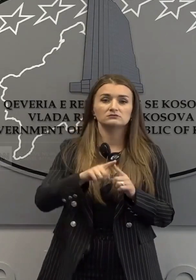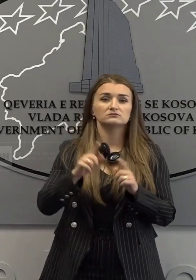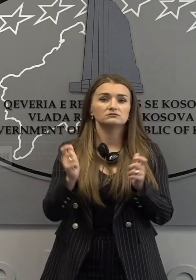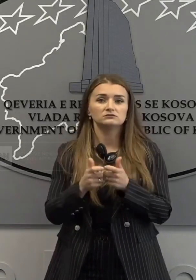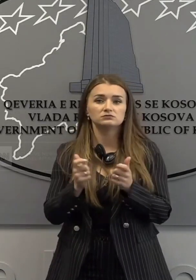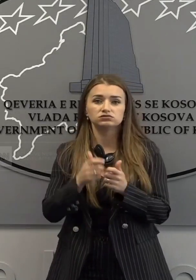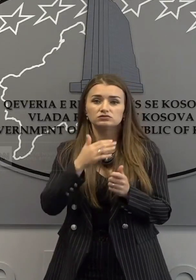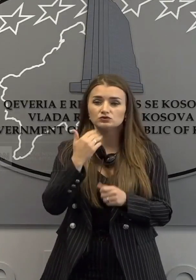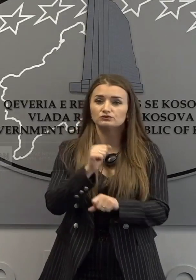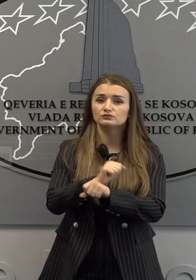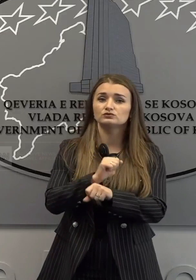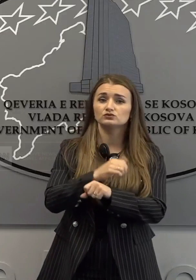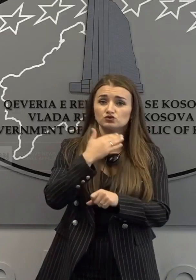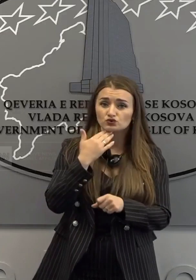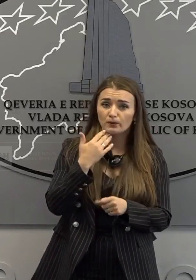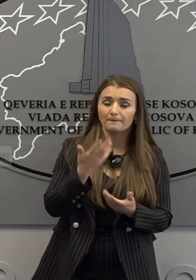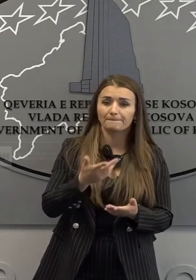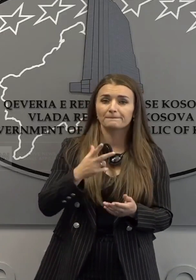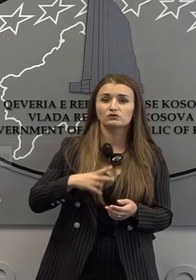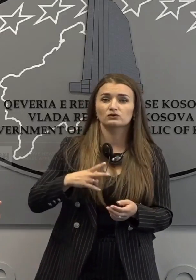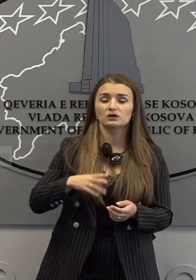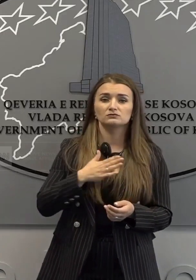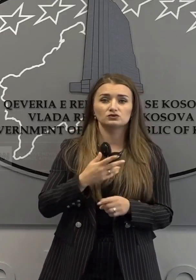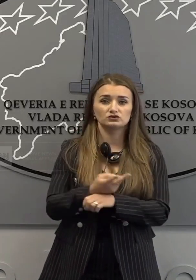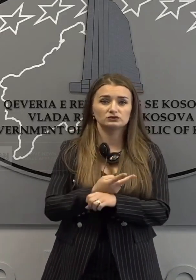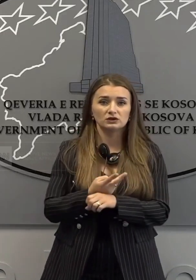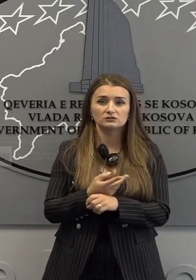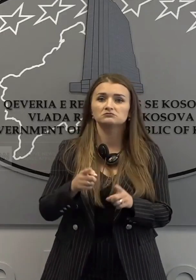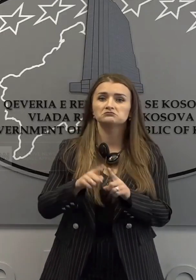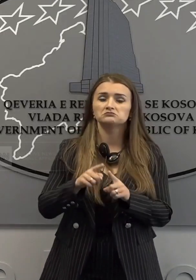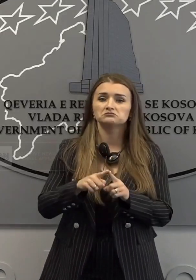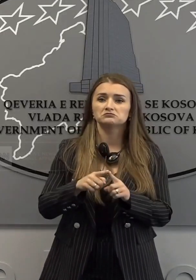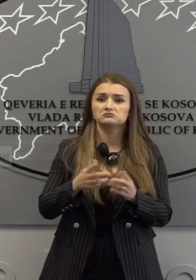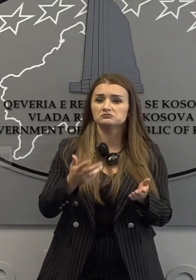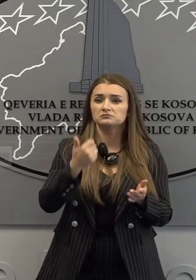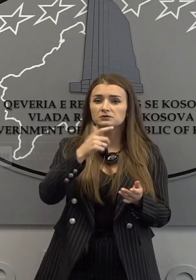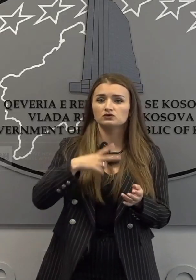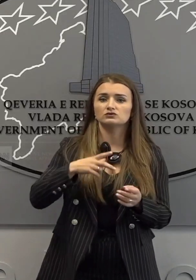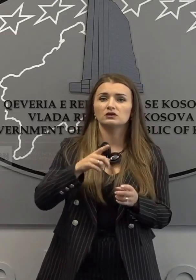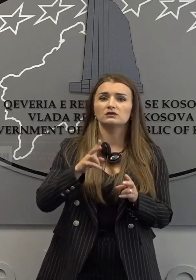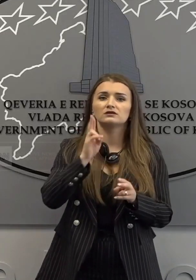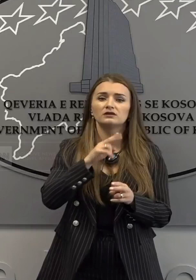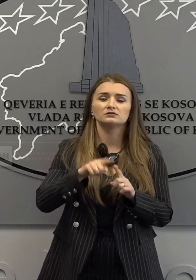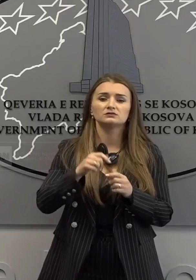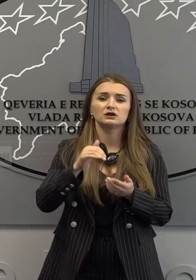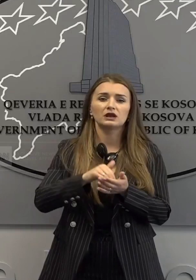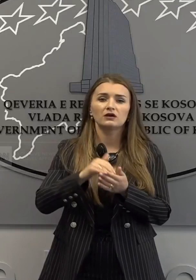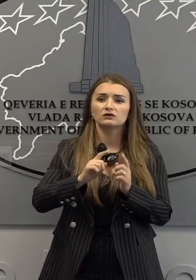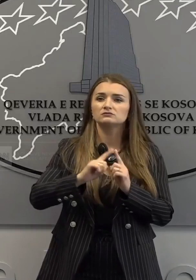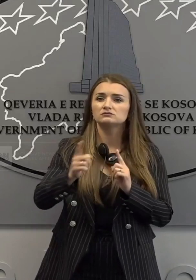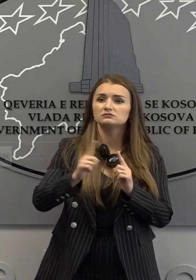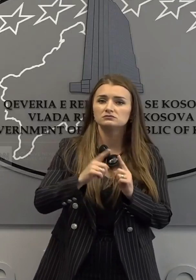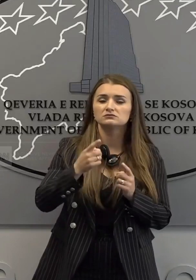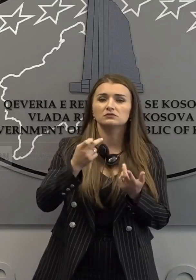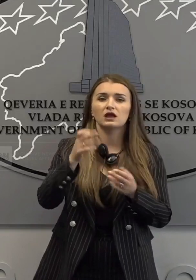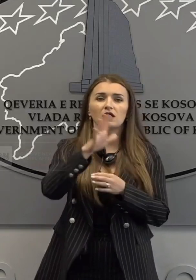të vendit tonë, qofshën ata qytetarë të zakonshëm që përdorin Serbinë si vend tranzit për të kthyer në Kosovë nga